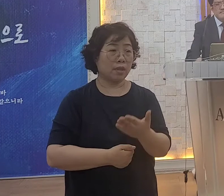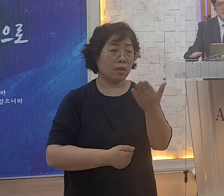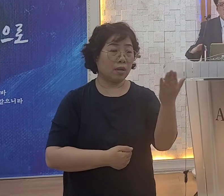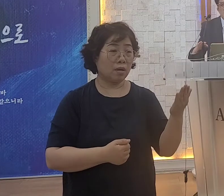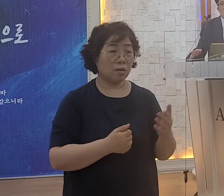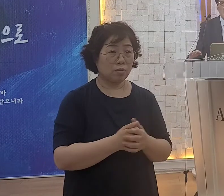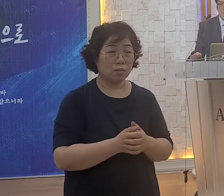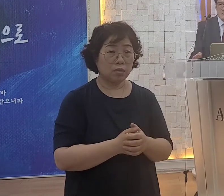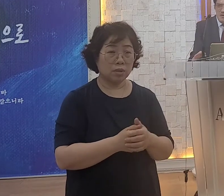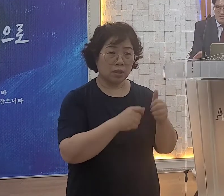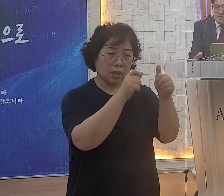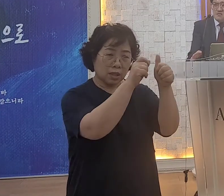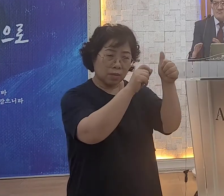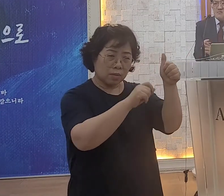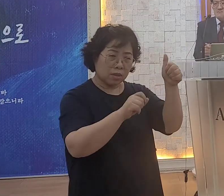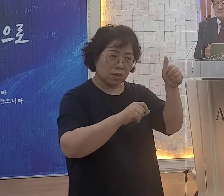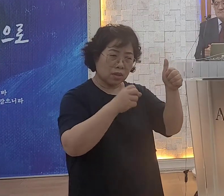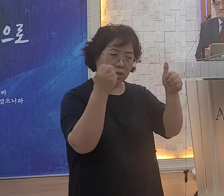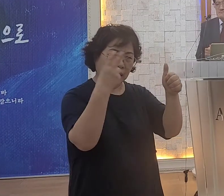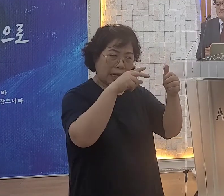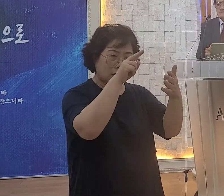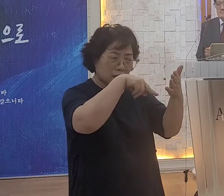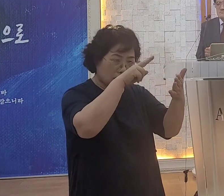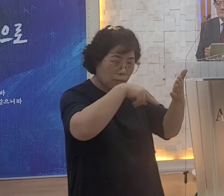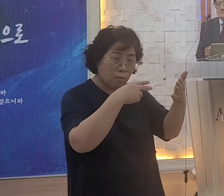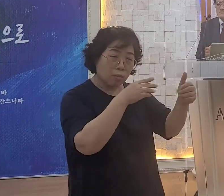여러분들이 히브리서를 한번 다시 읽어보세요.